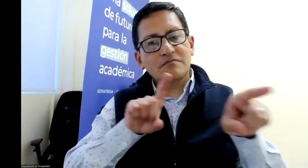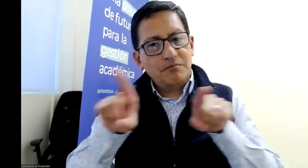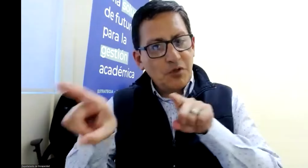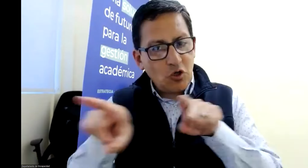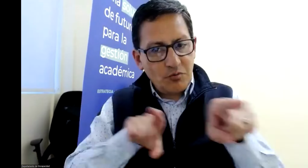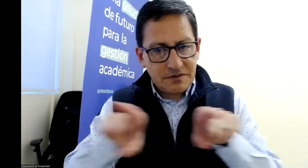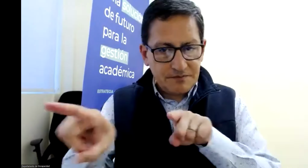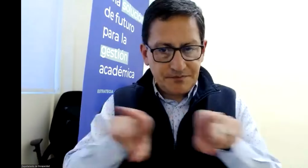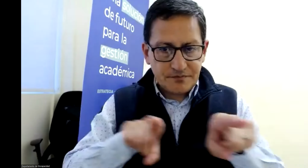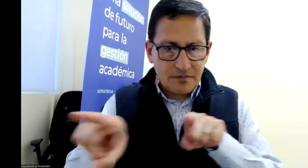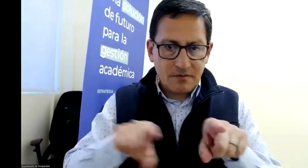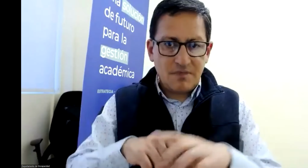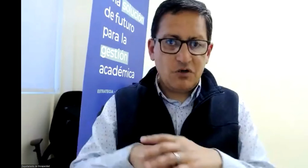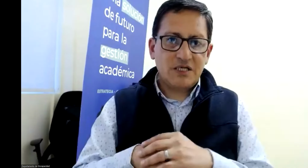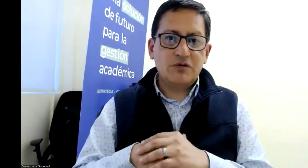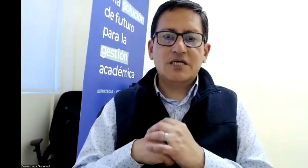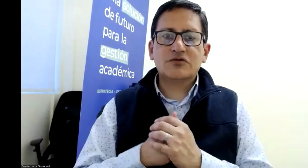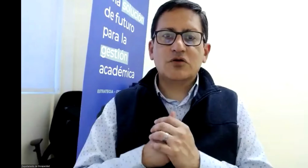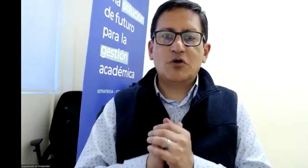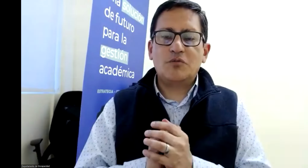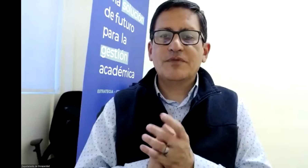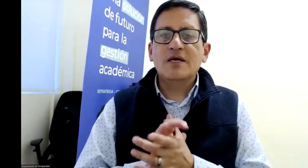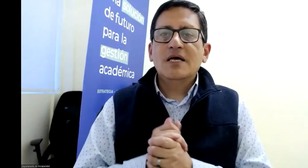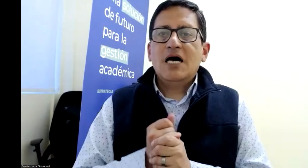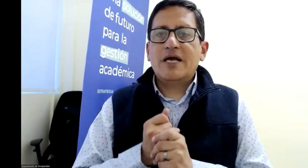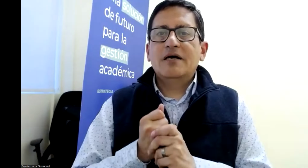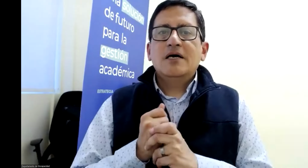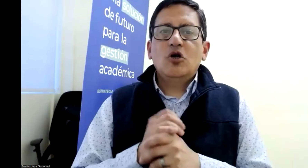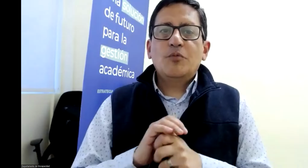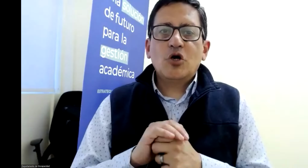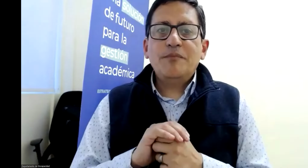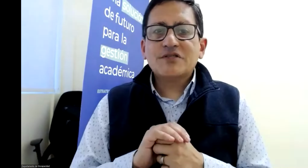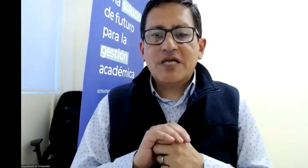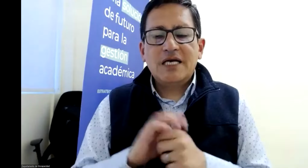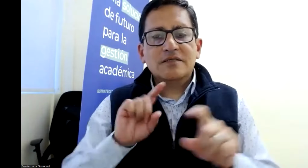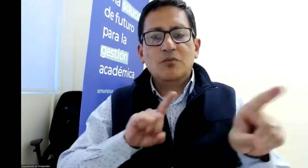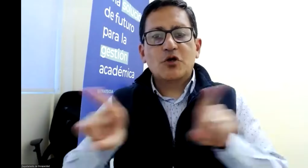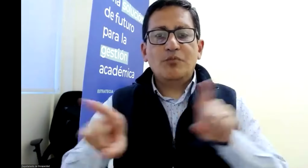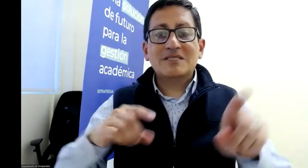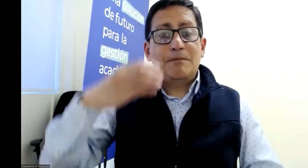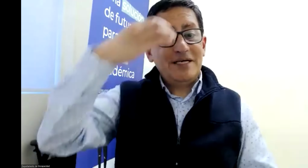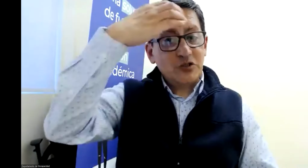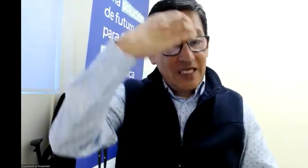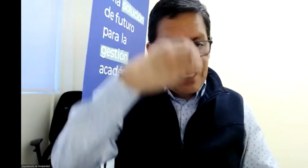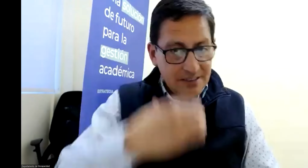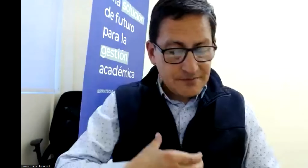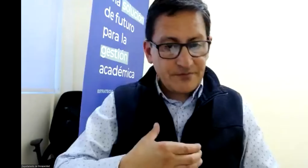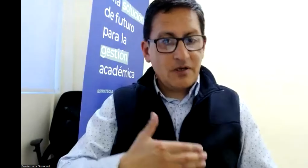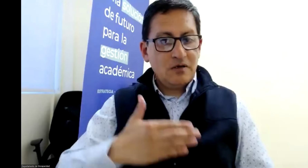pronombres bajo este contexto son los pronombres ahora los pronombres personales los pronombres personales